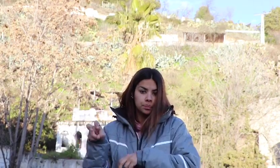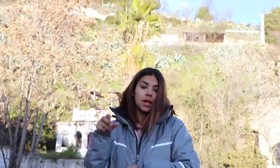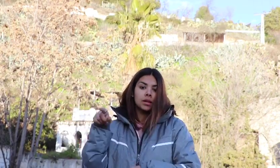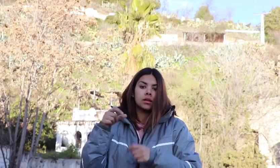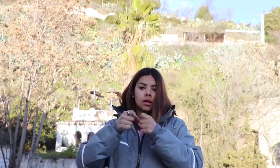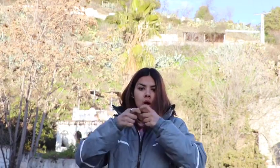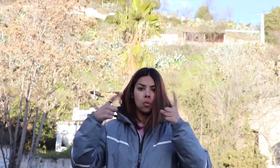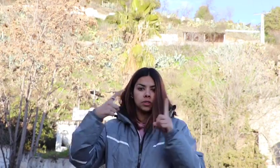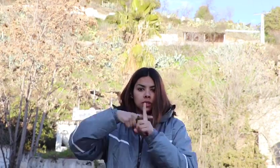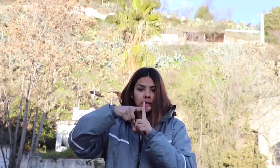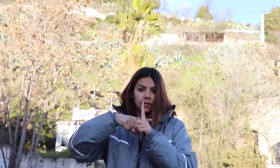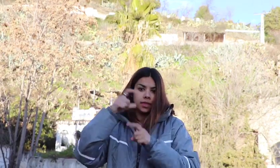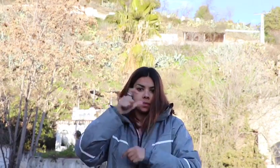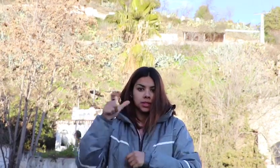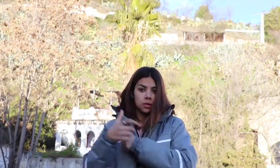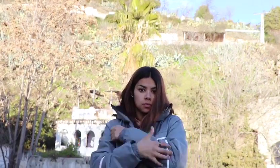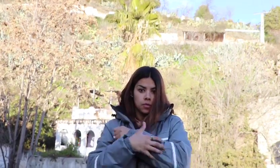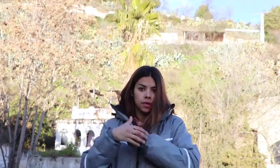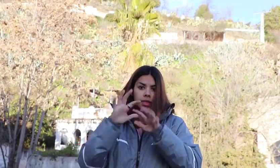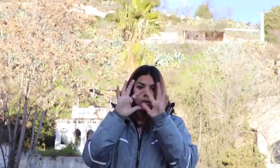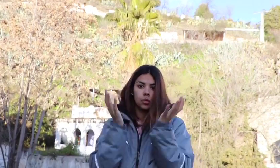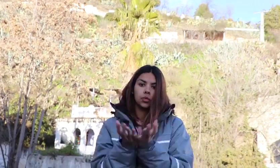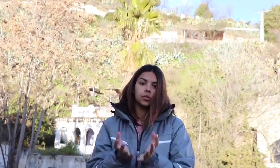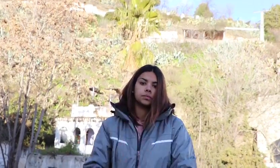campo. Esto aumenta el nivel de pobreza mundial.